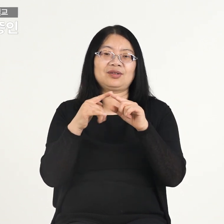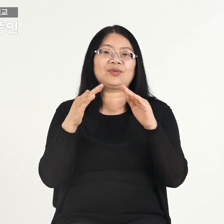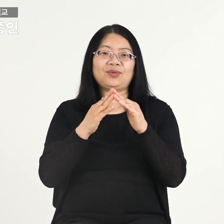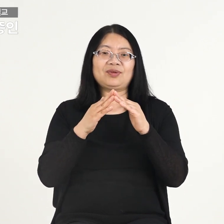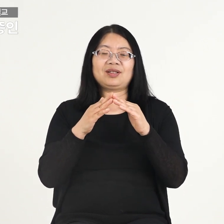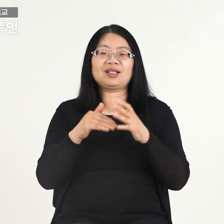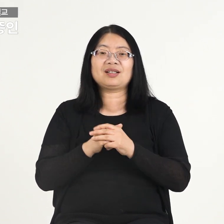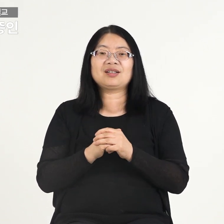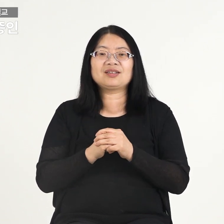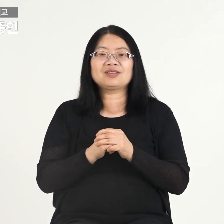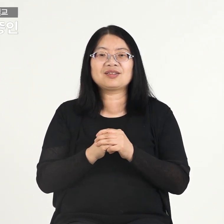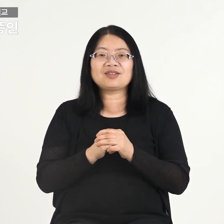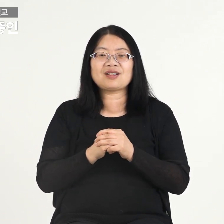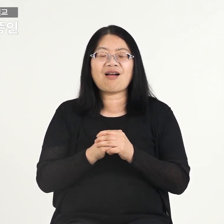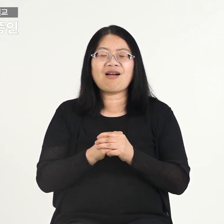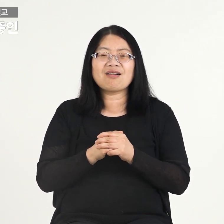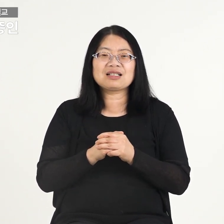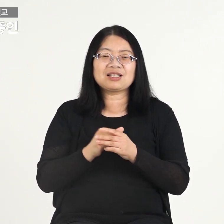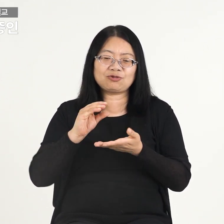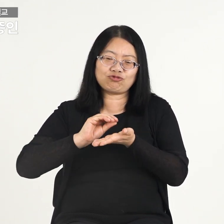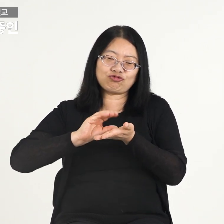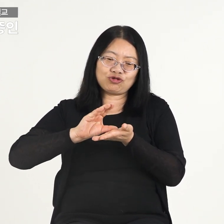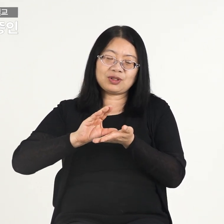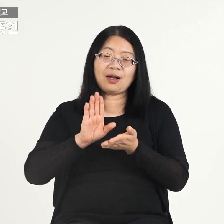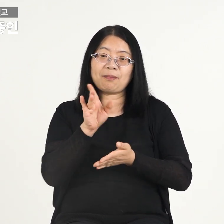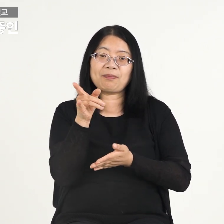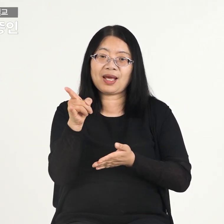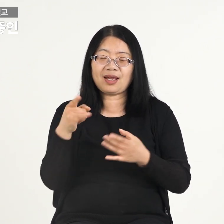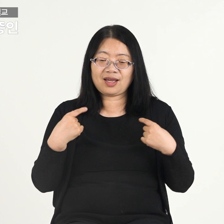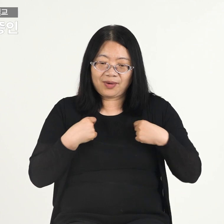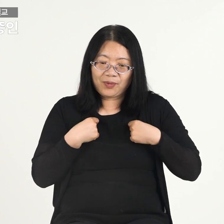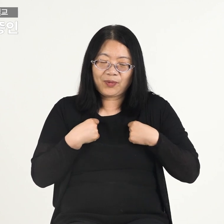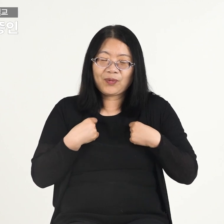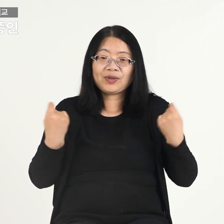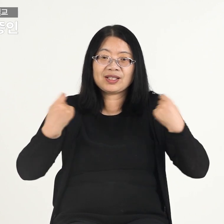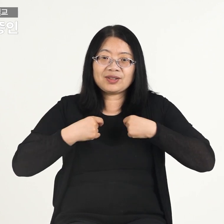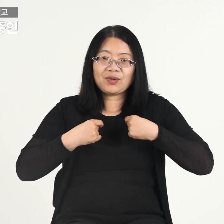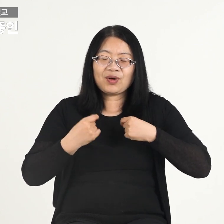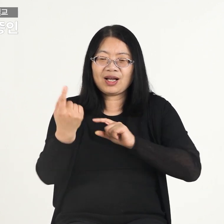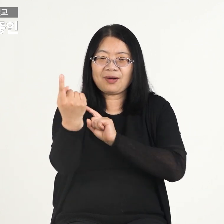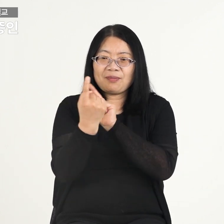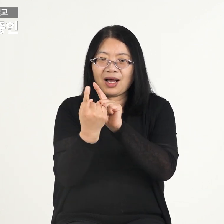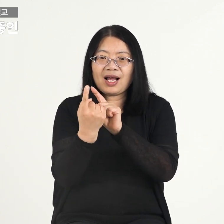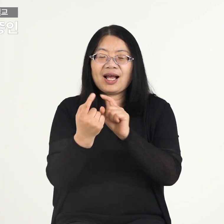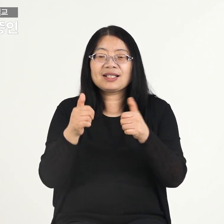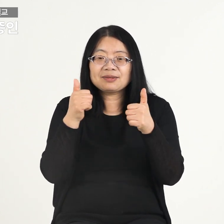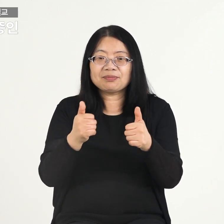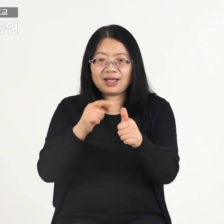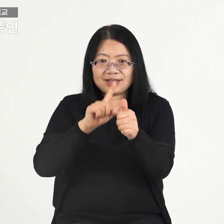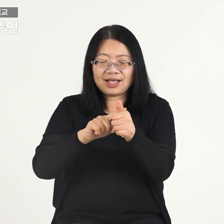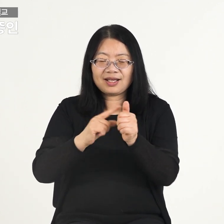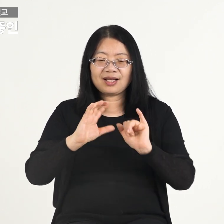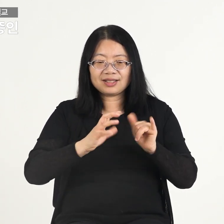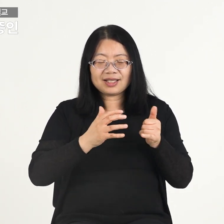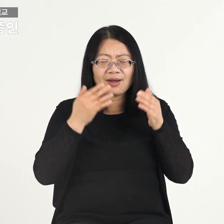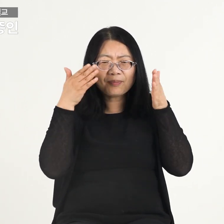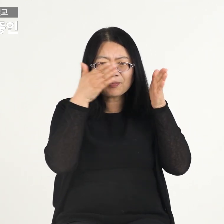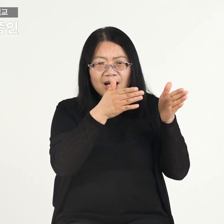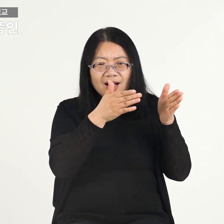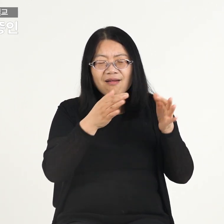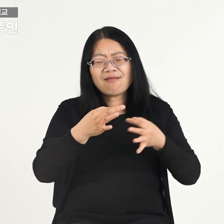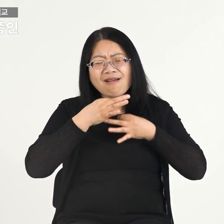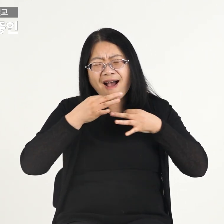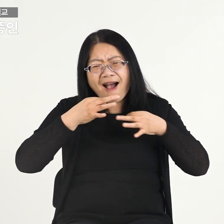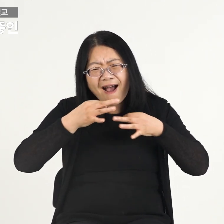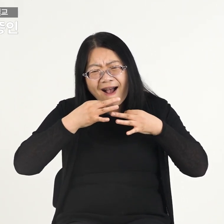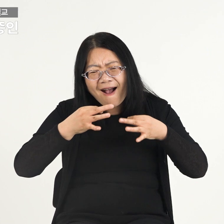교회가 굵은 베옷을 입고 곧 닥쳐올 심판에 대해서 세상을 향하여